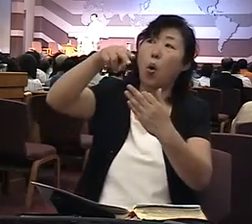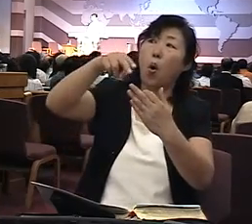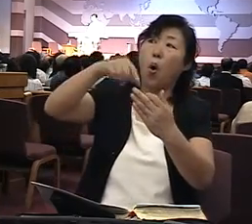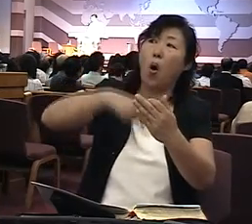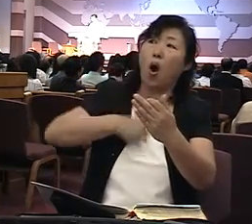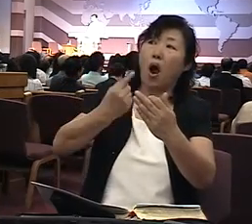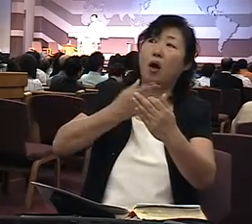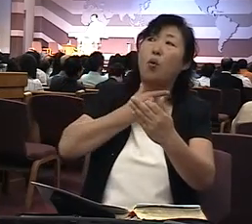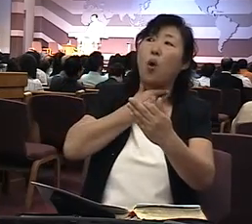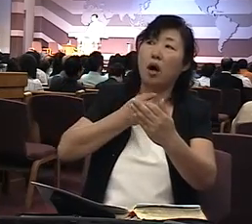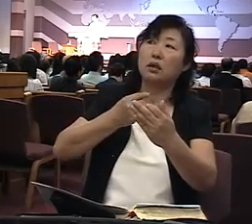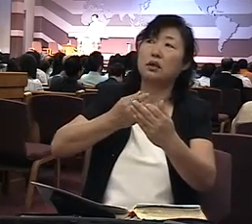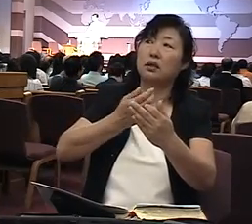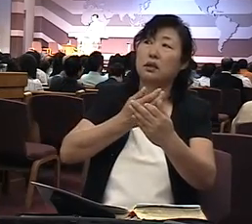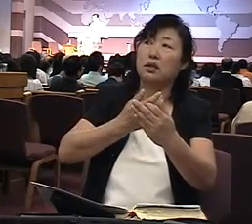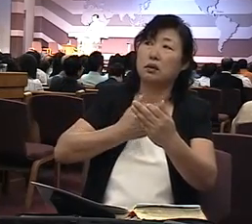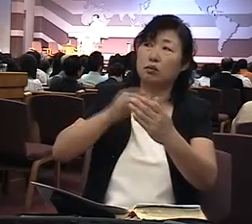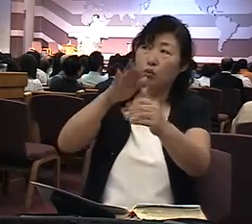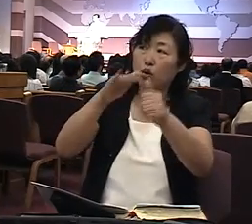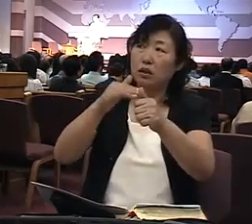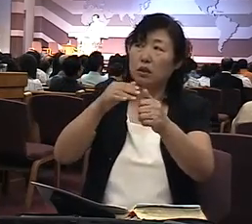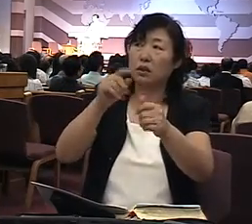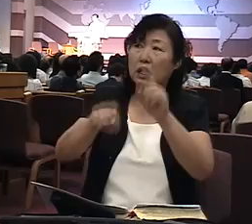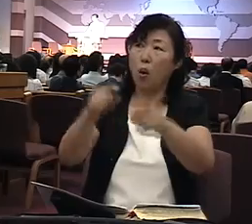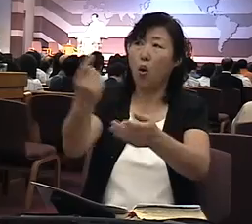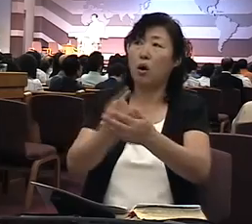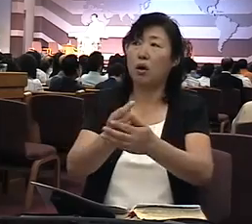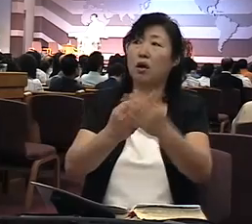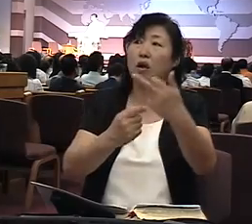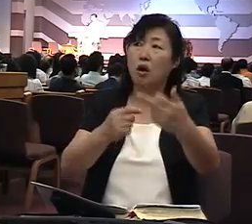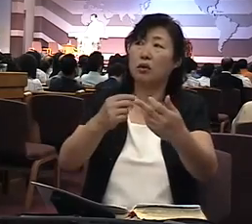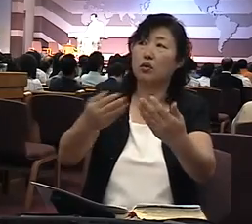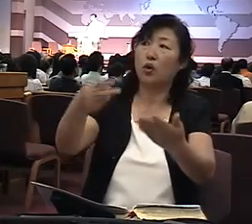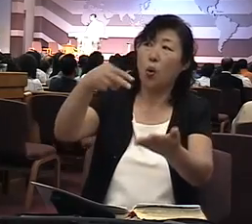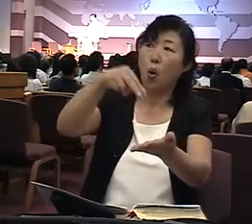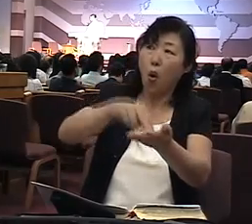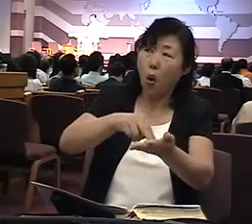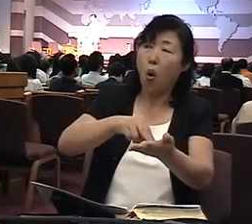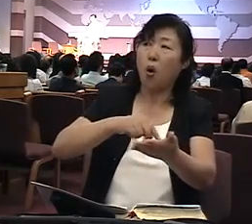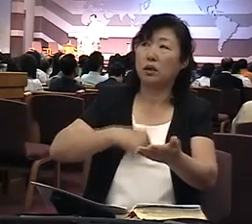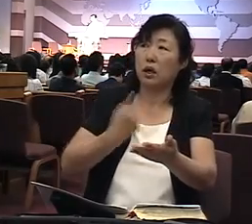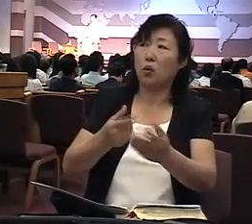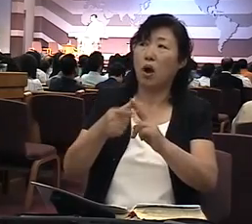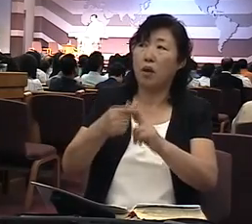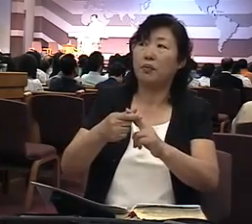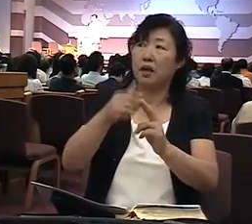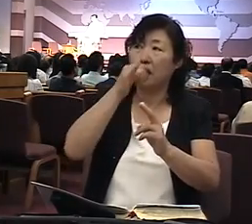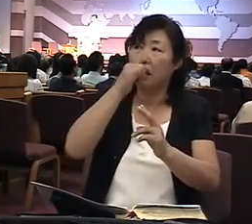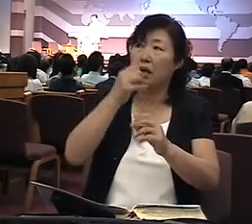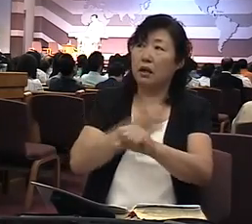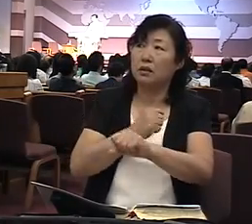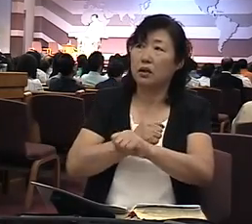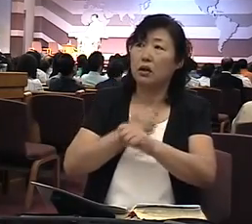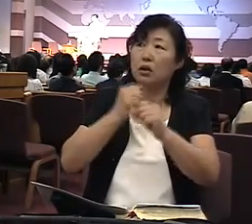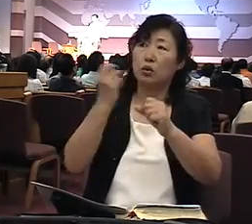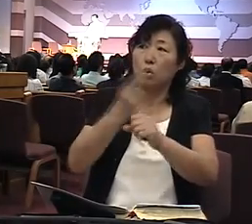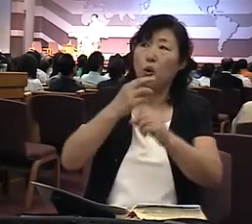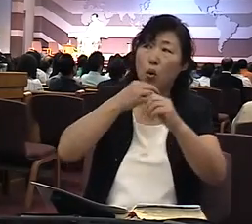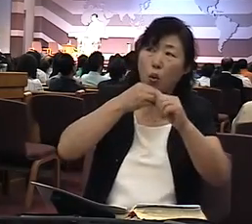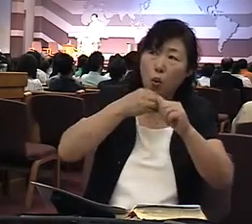자들을 부르시니 나온지라 이에 12를 세우셨으니 이는 자기와 함께 있게 하시고 또 보내사 전도도 하게 하며 귀신을